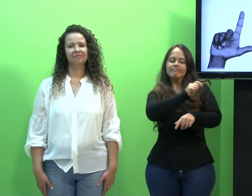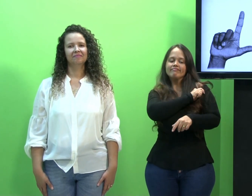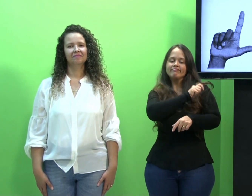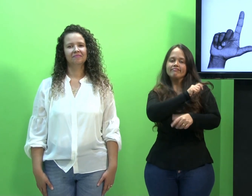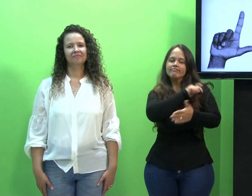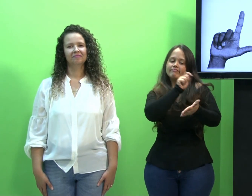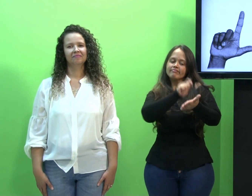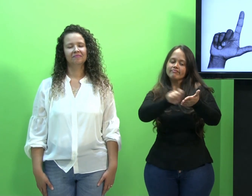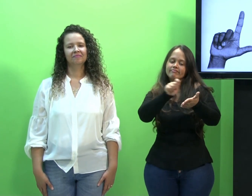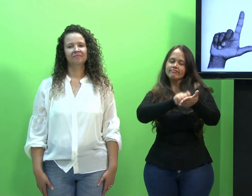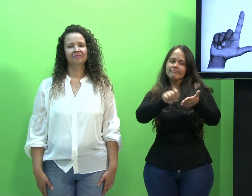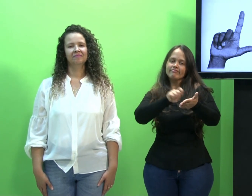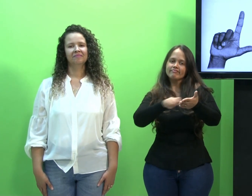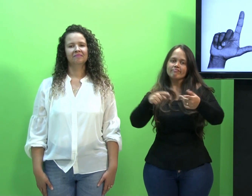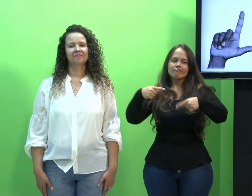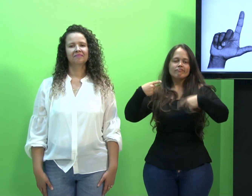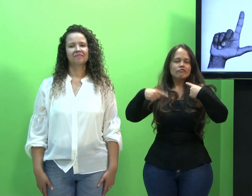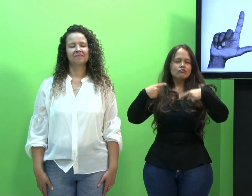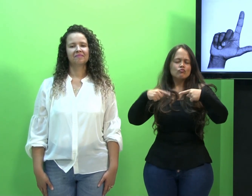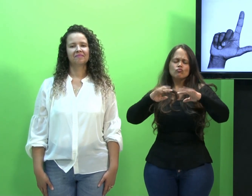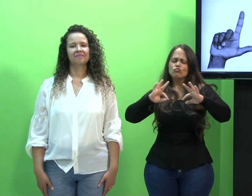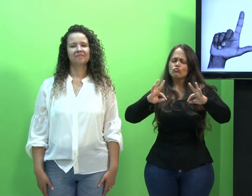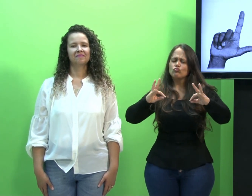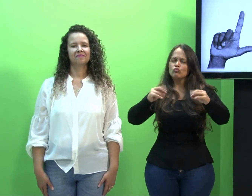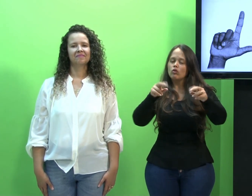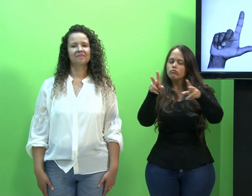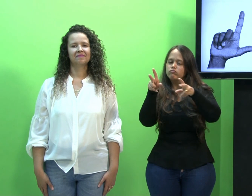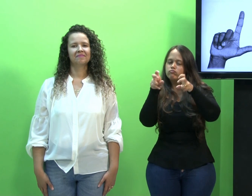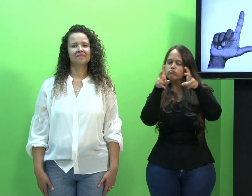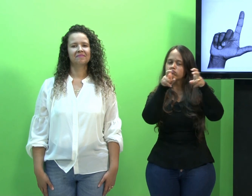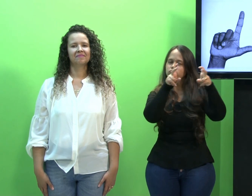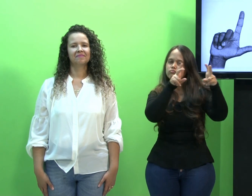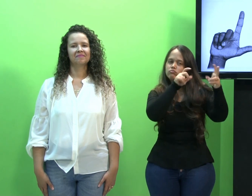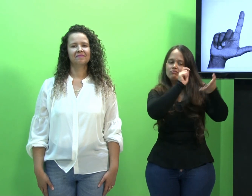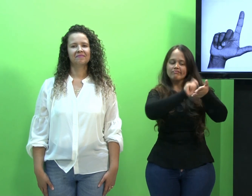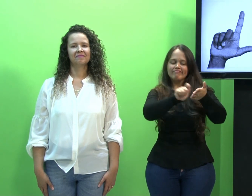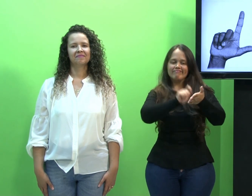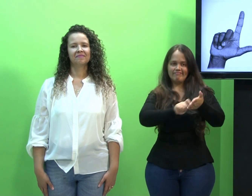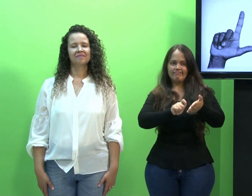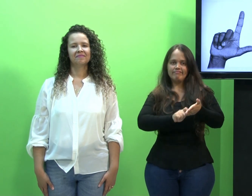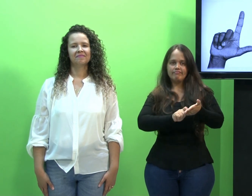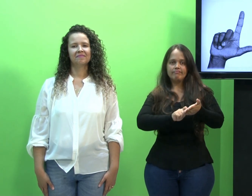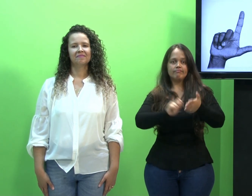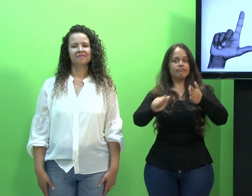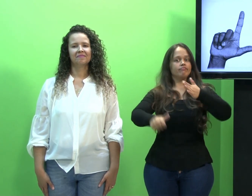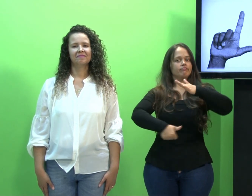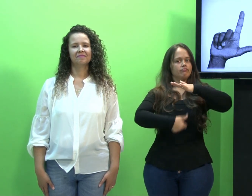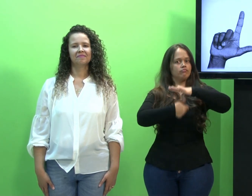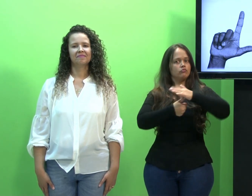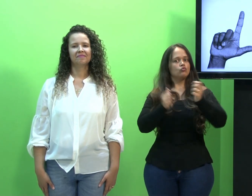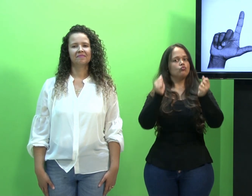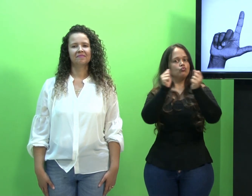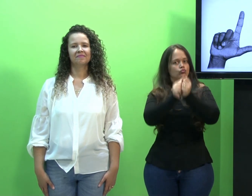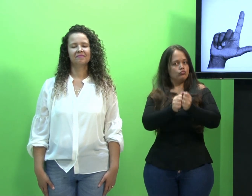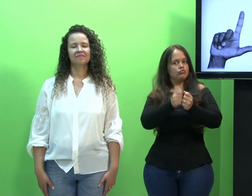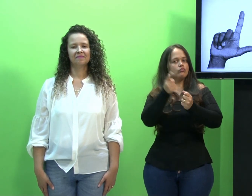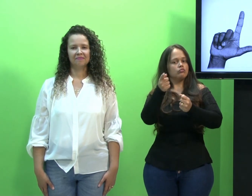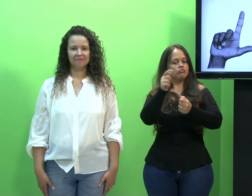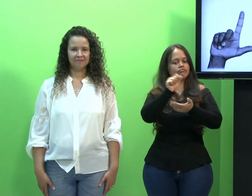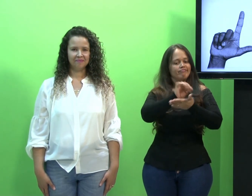diálogo com todos os detalhes percebidos. Tutor, acompanhe a realização da atividade